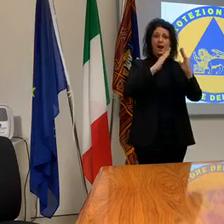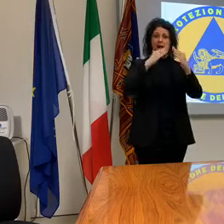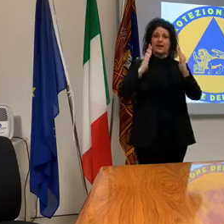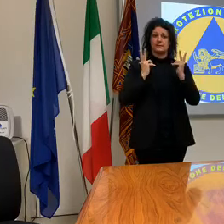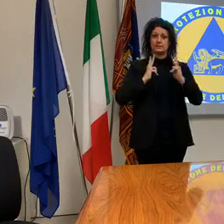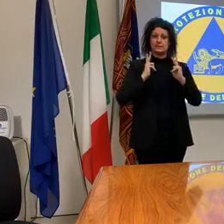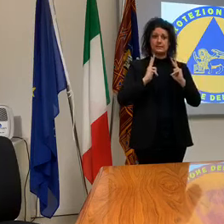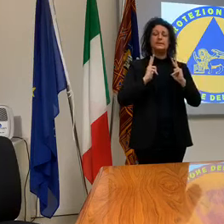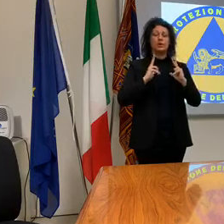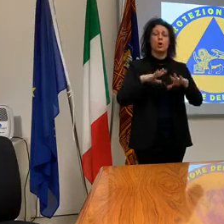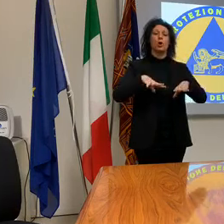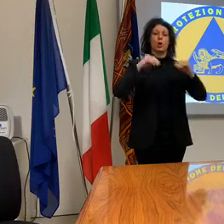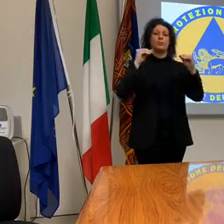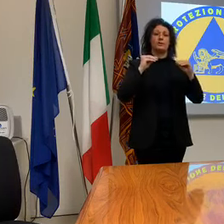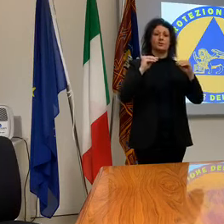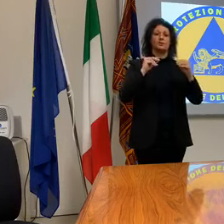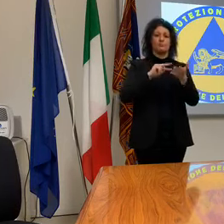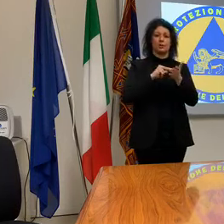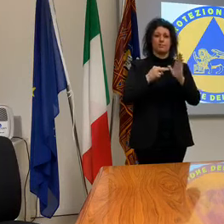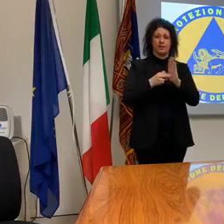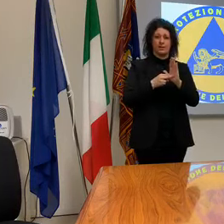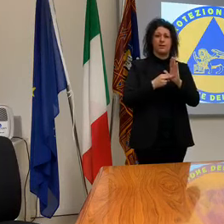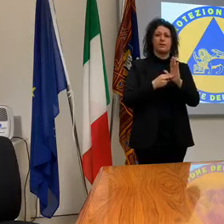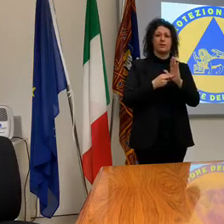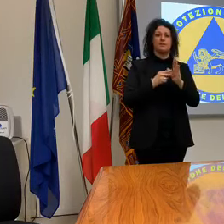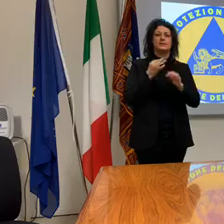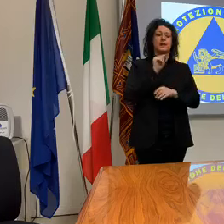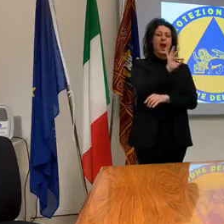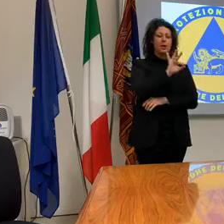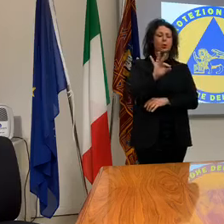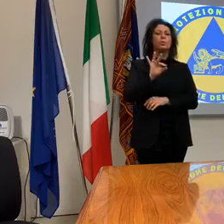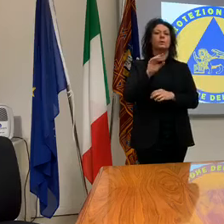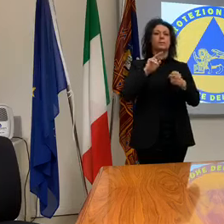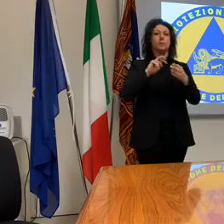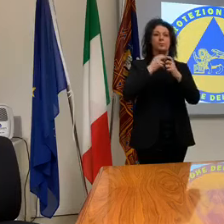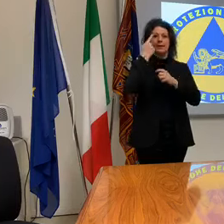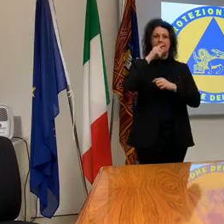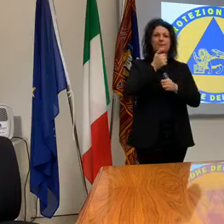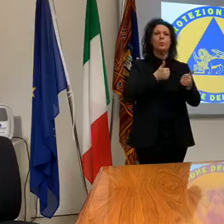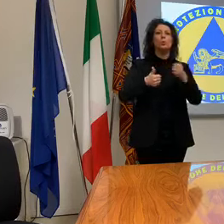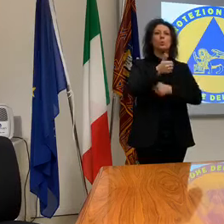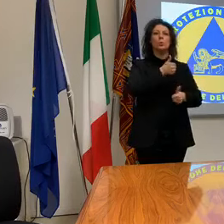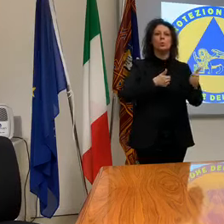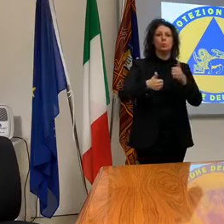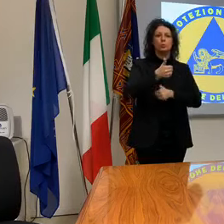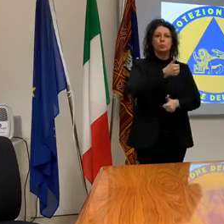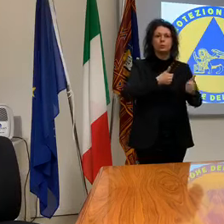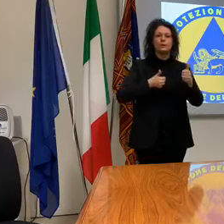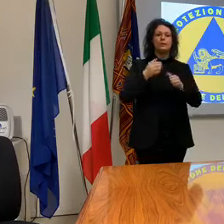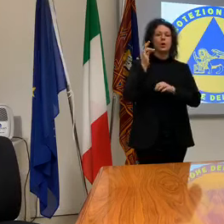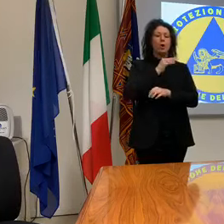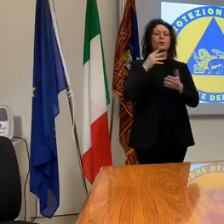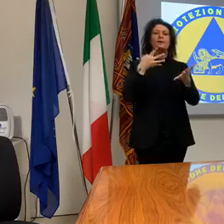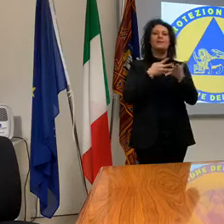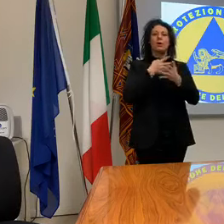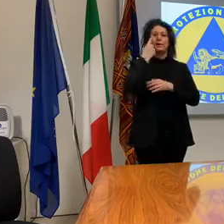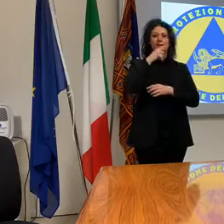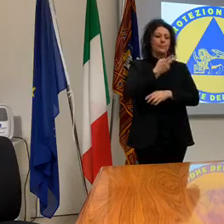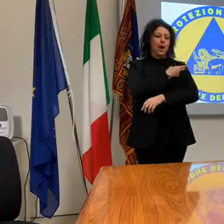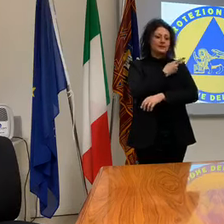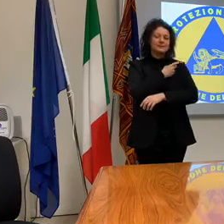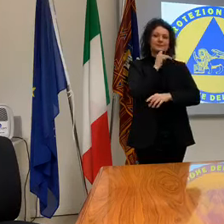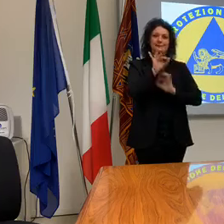alcune strutture stanno andando in affanno rispetto alla turnistica, rispetto appunto all'assistenza vera e propria. Abbiamo